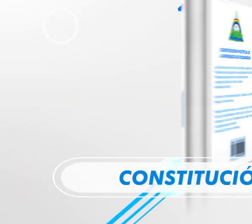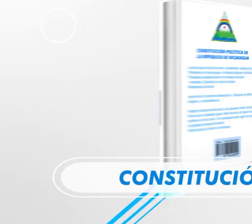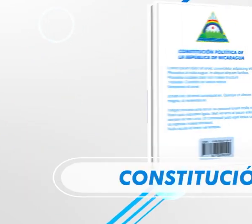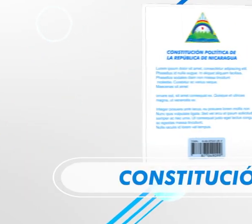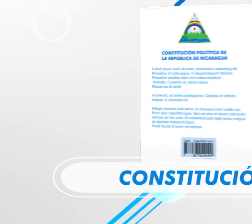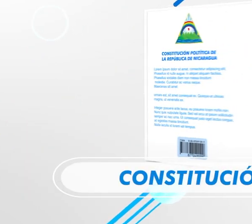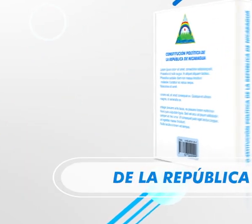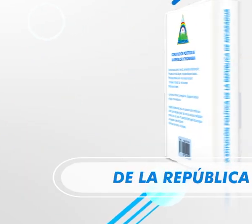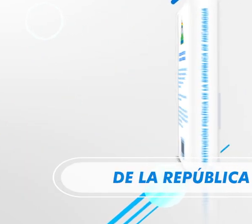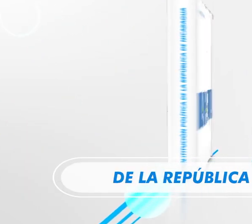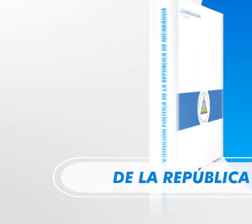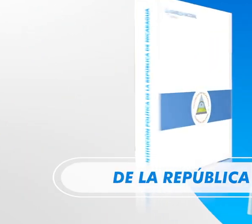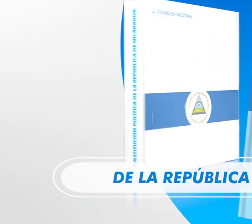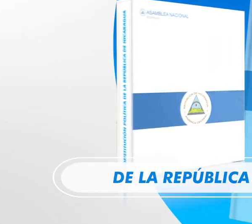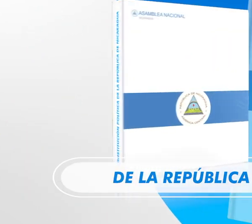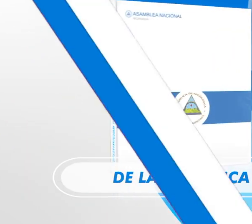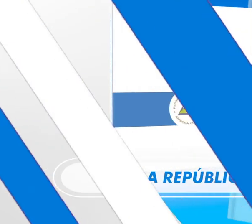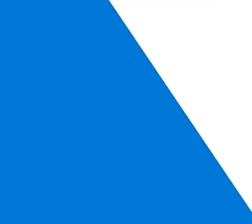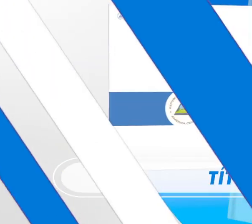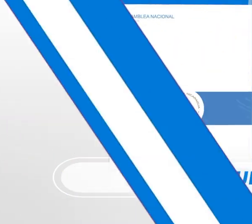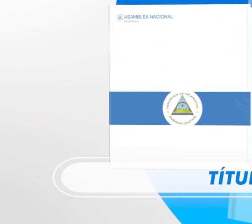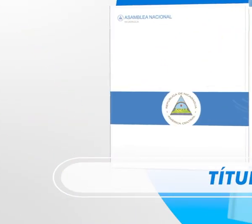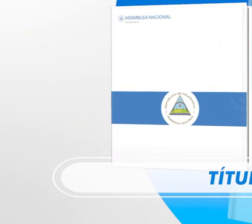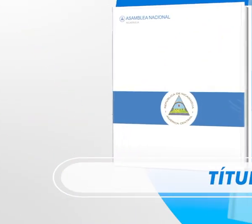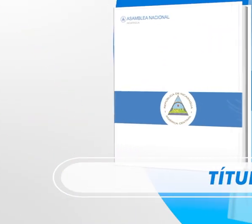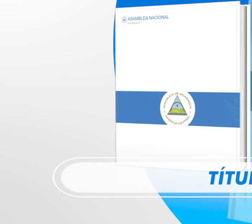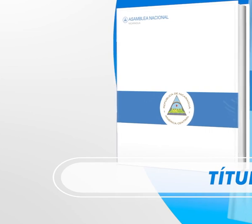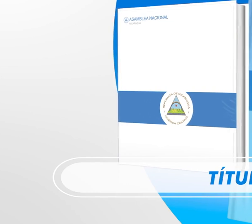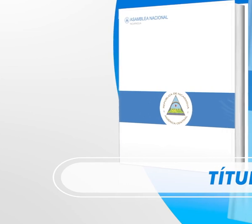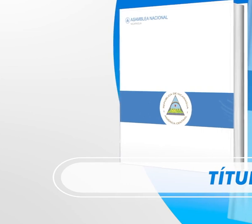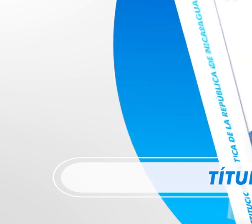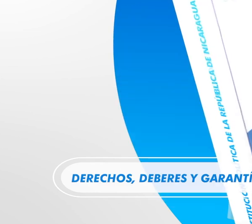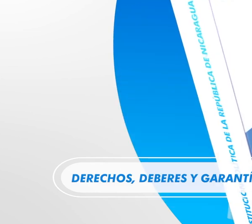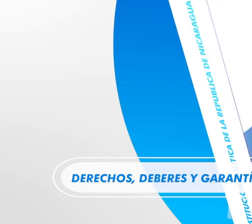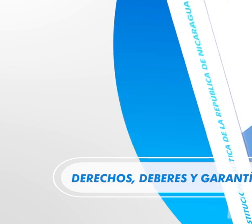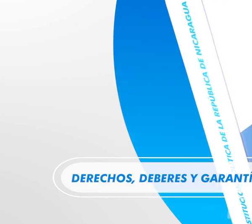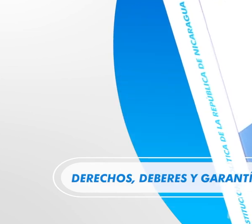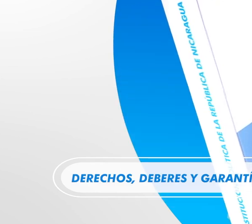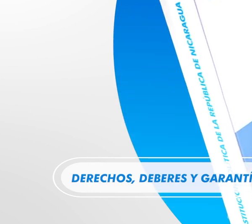Constitución Política de la República de Nicaragua. Título IV.